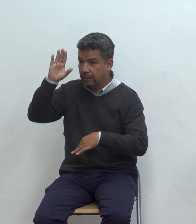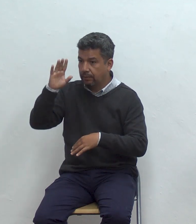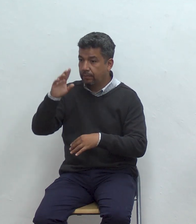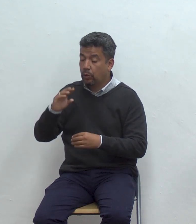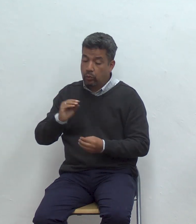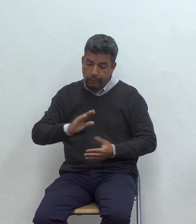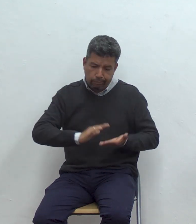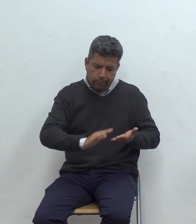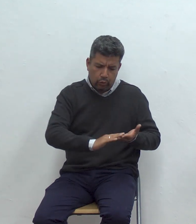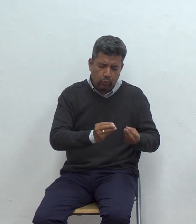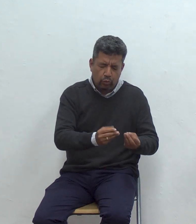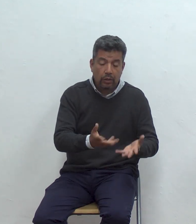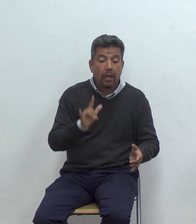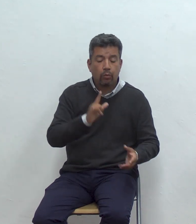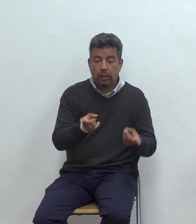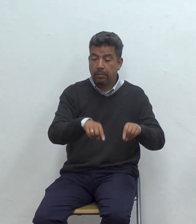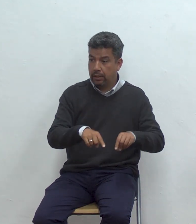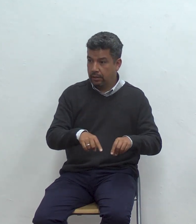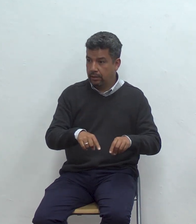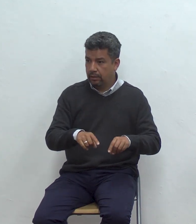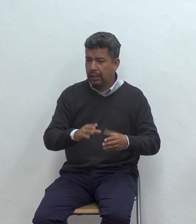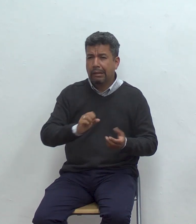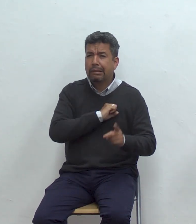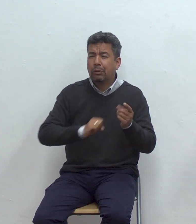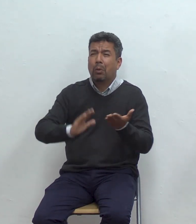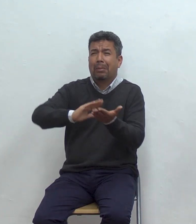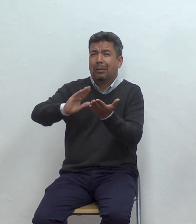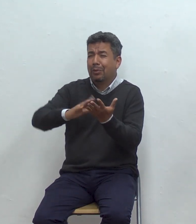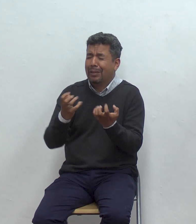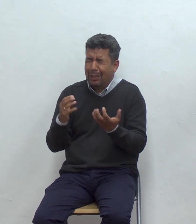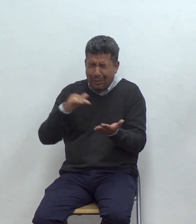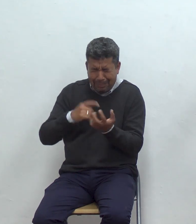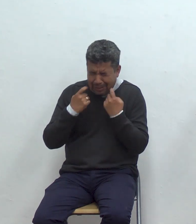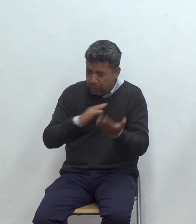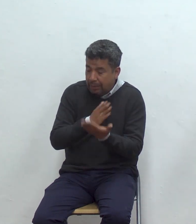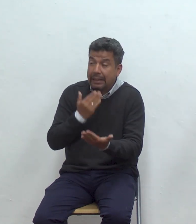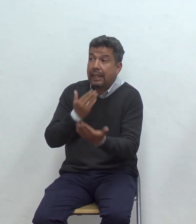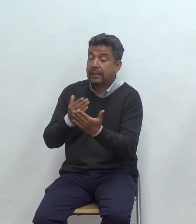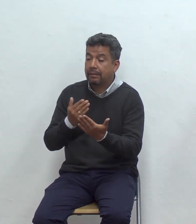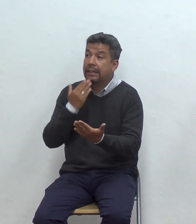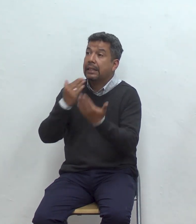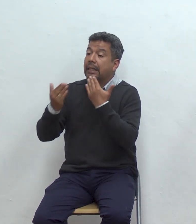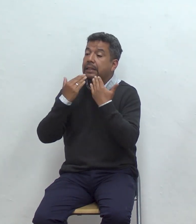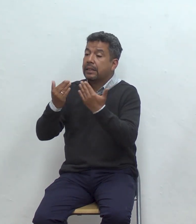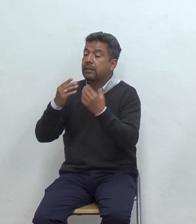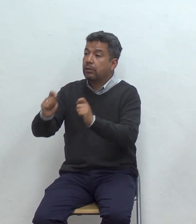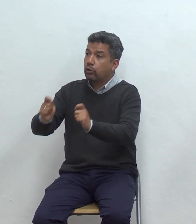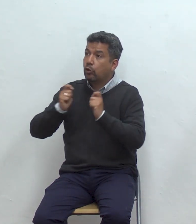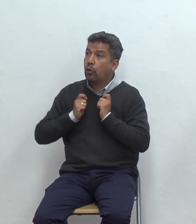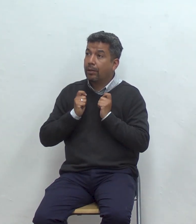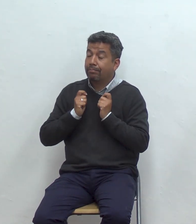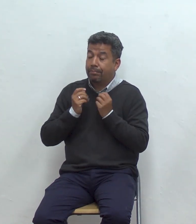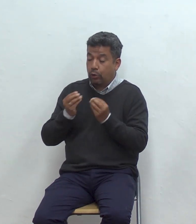se le perdona, mucho decimos, el Señor tan bueno, perdóname, mejor dicho, yo ya no quiero pecar. Gracias. Gracias por tu don